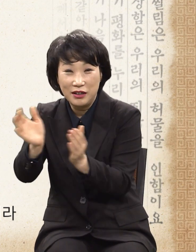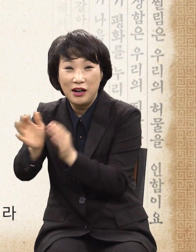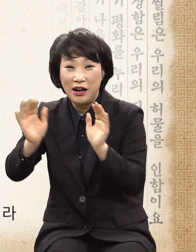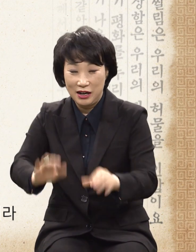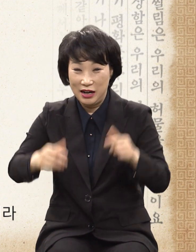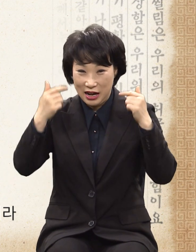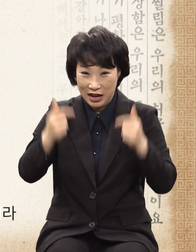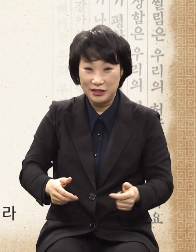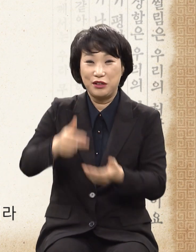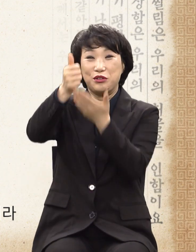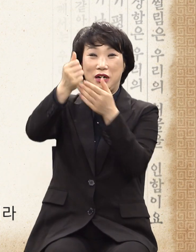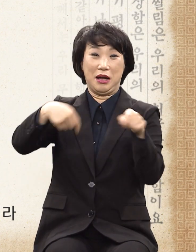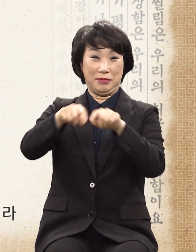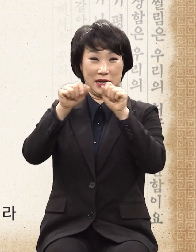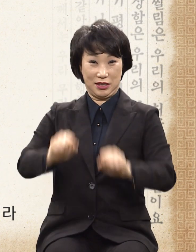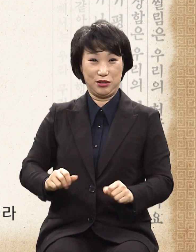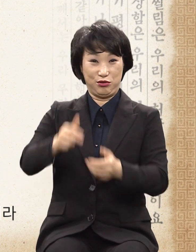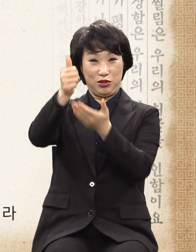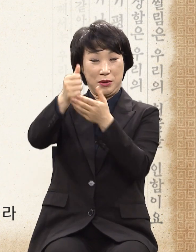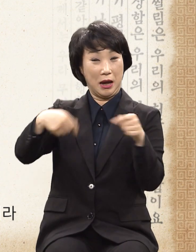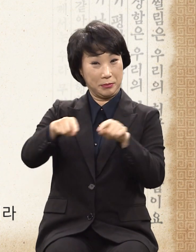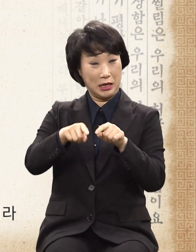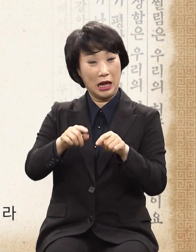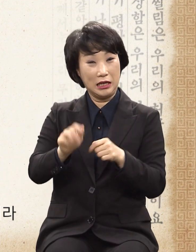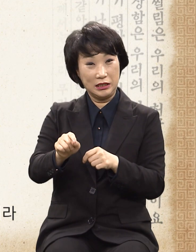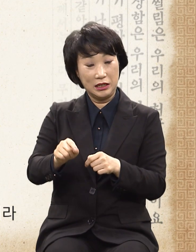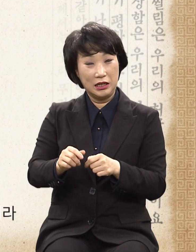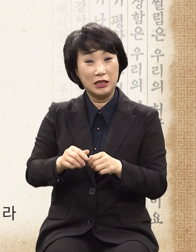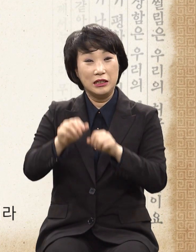것이 확실하게 있음을 보여주겠다는 것입니다.